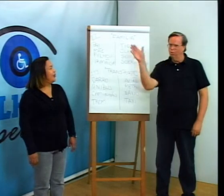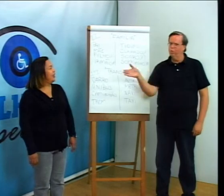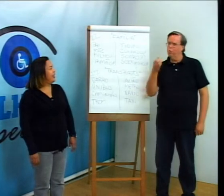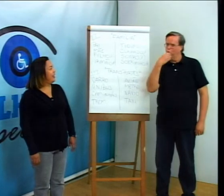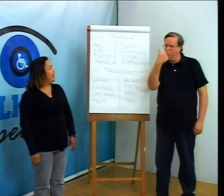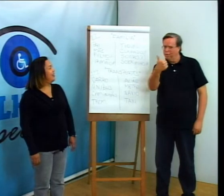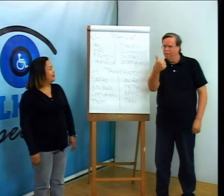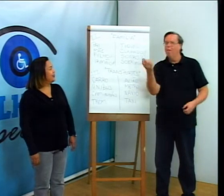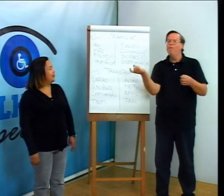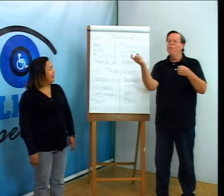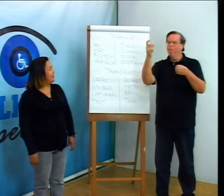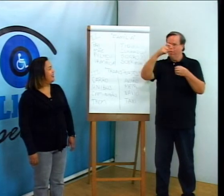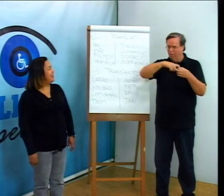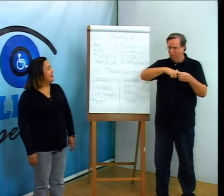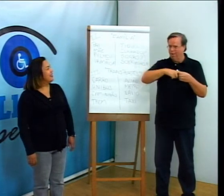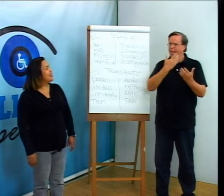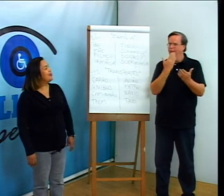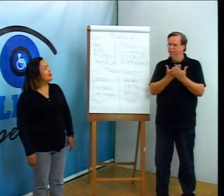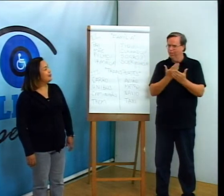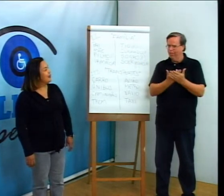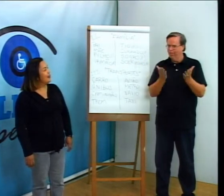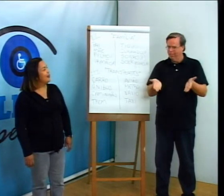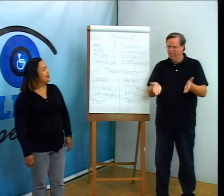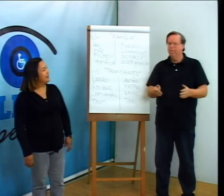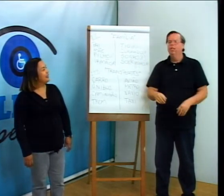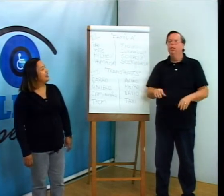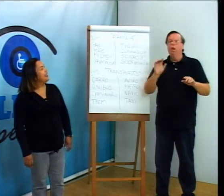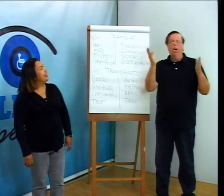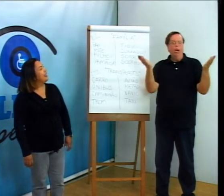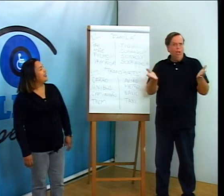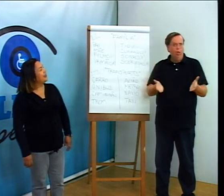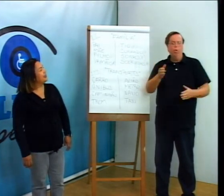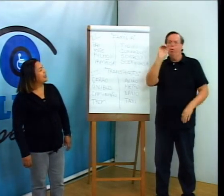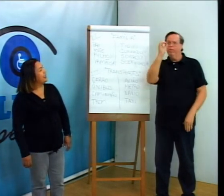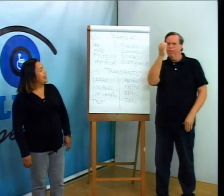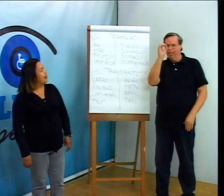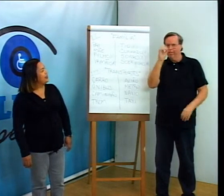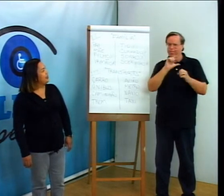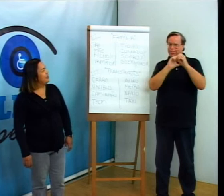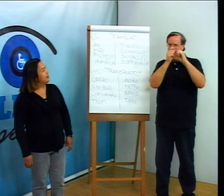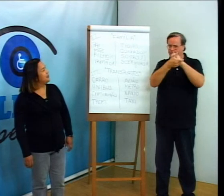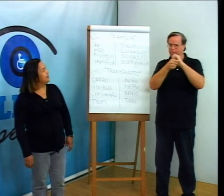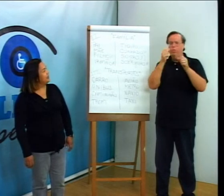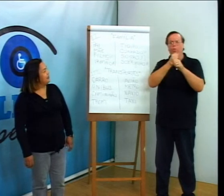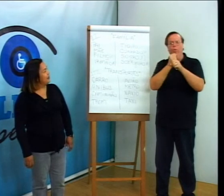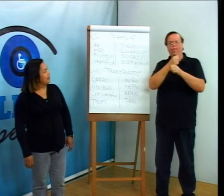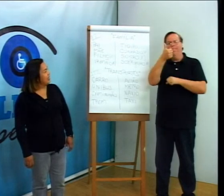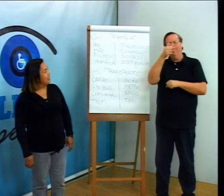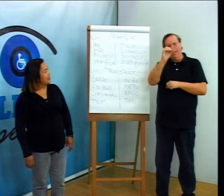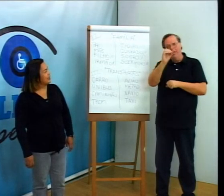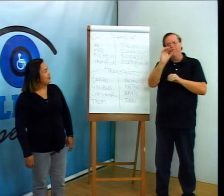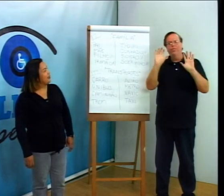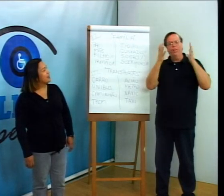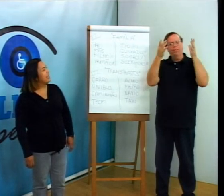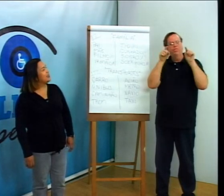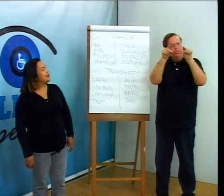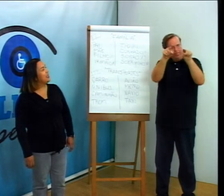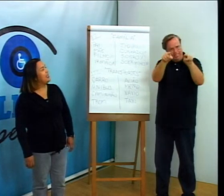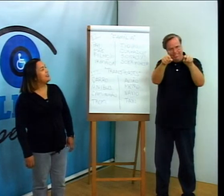Olá, tudo bem? Estamos de volta aqui com a nossa aula de Libras pela TV Osasco. TV Osasco, 10